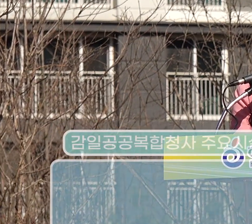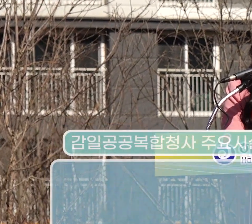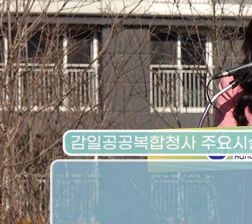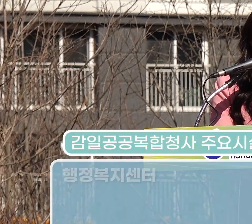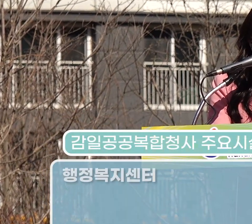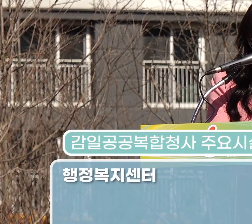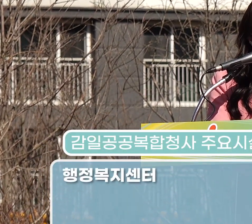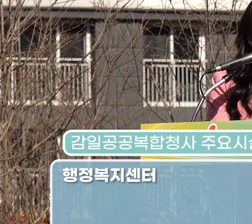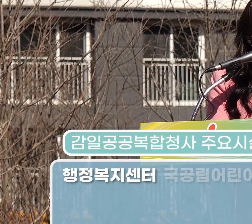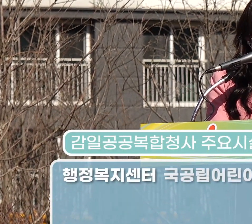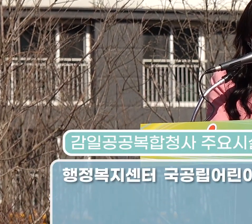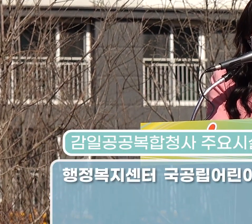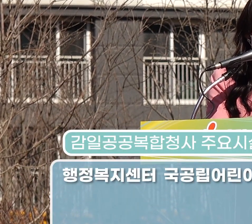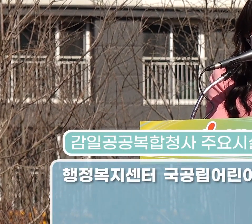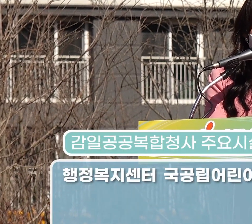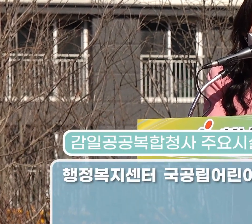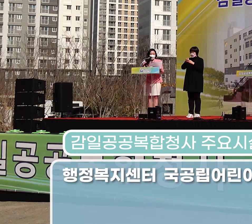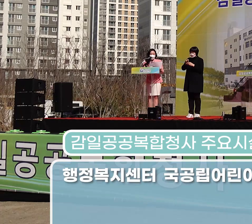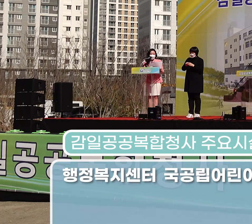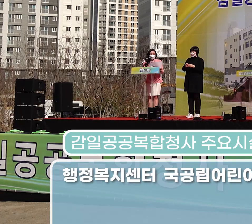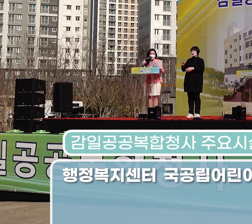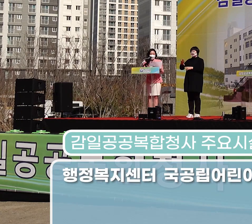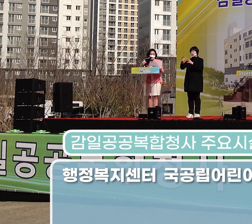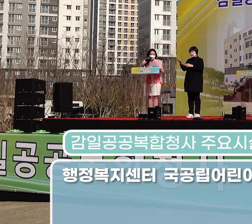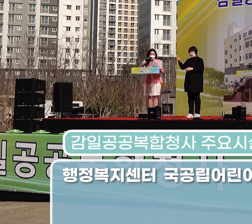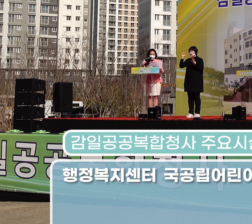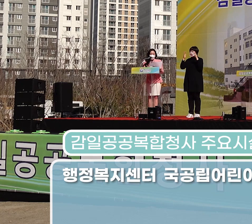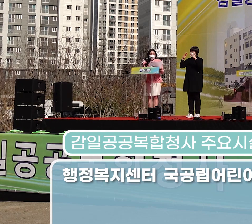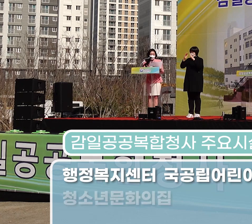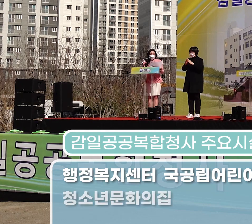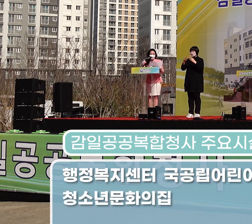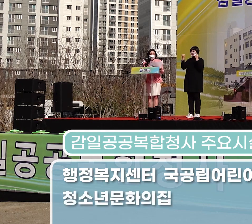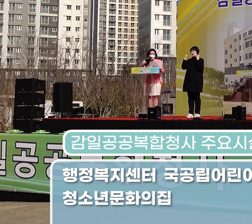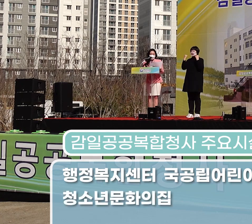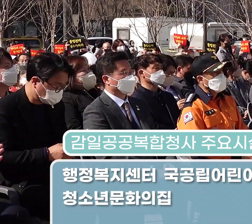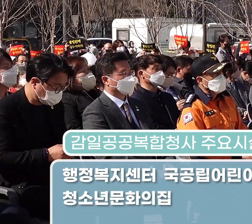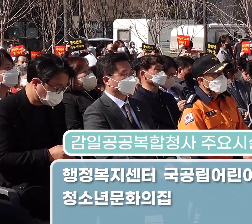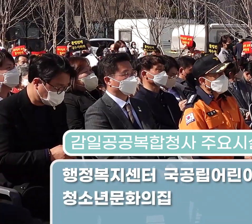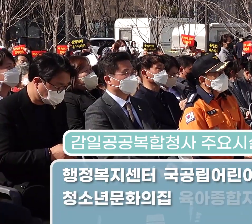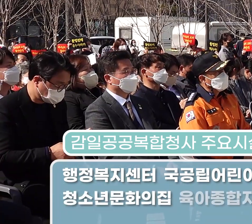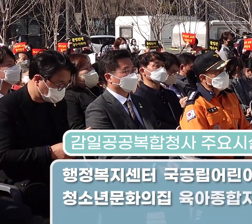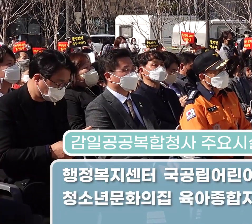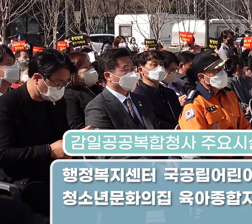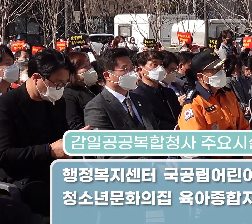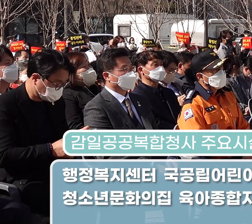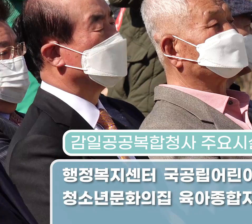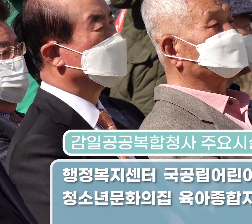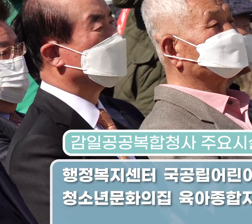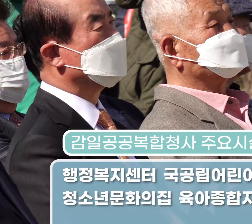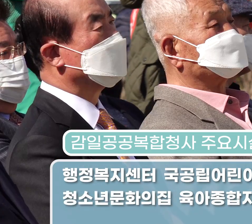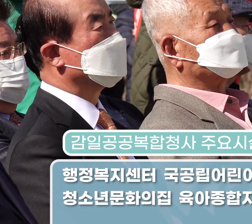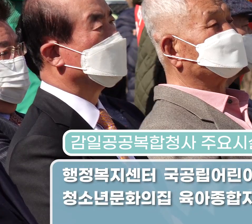시설은 행정복지센터, 독공립어린이집, 건강생활지원센터, 청소년문화의집,